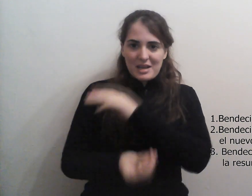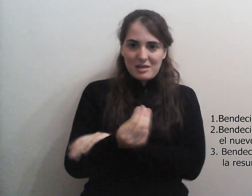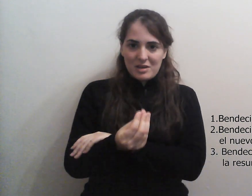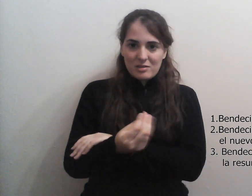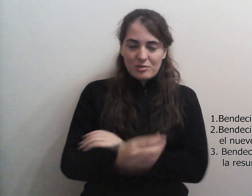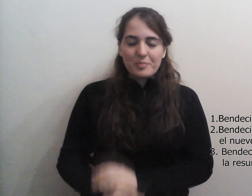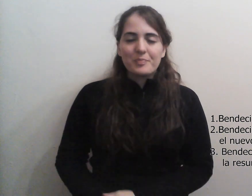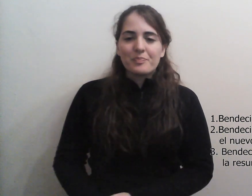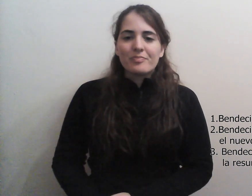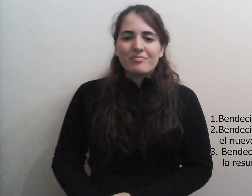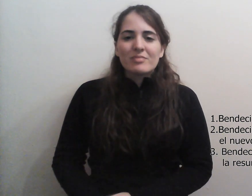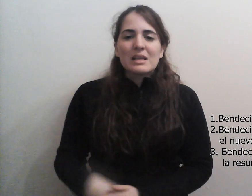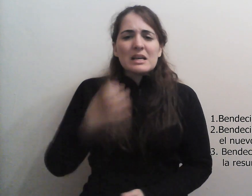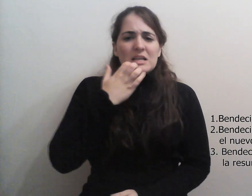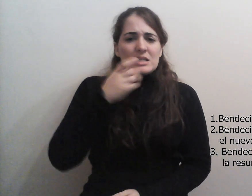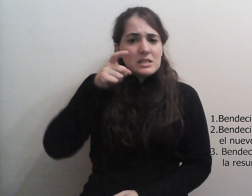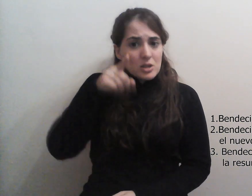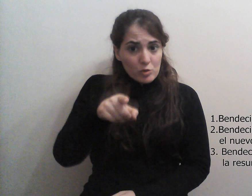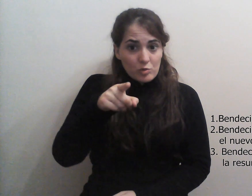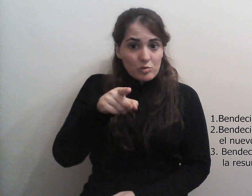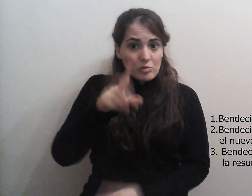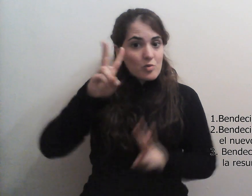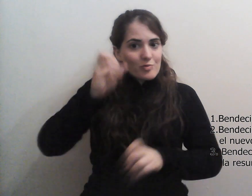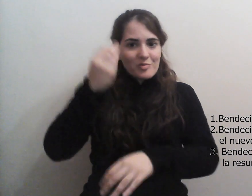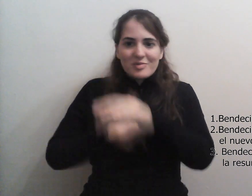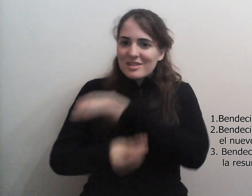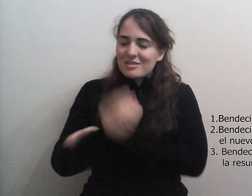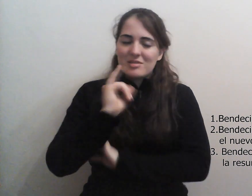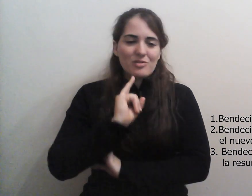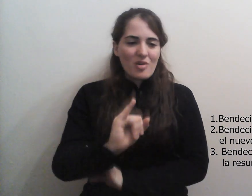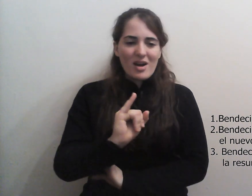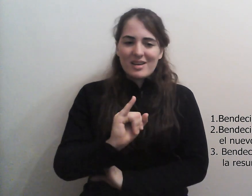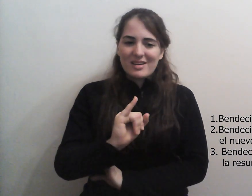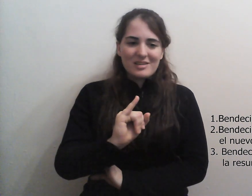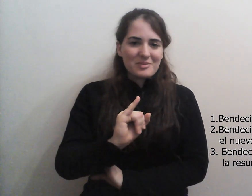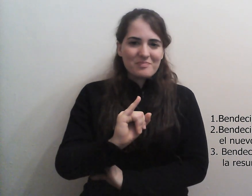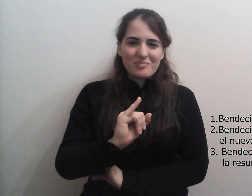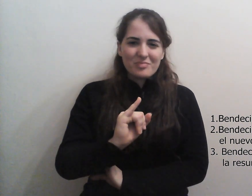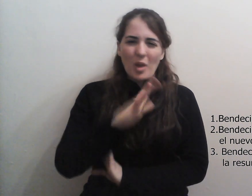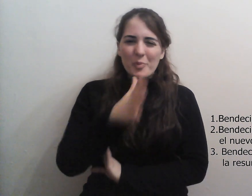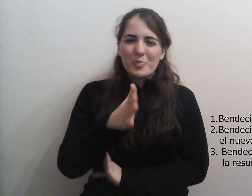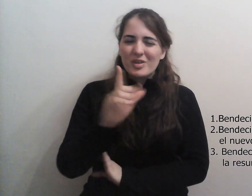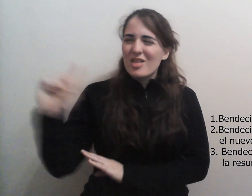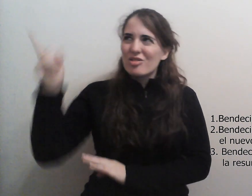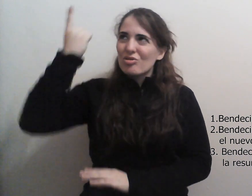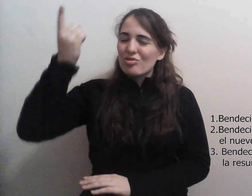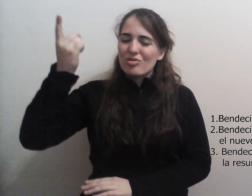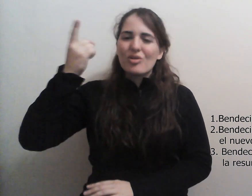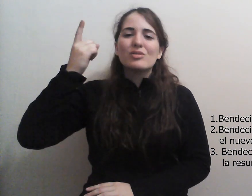tú has nacido de nuevo, la fuente es Dios, la causa es Dios. Él lo ha hecho de la misma forma